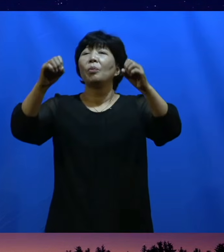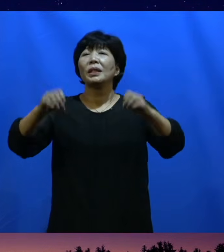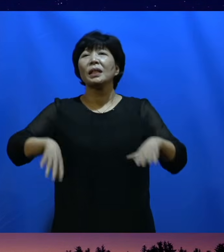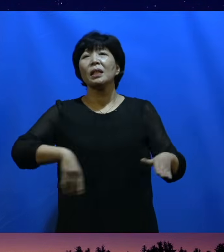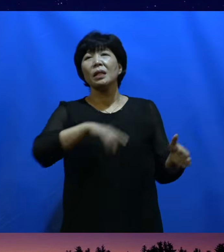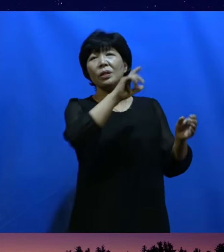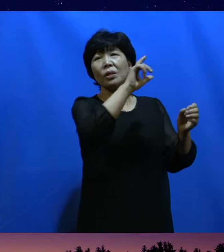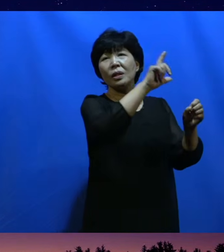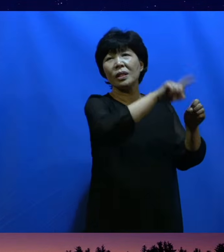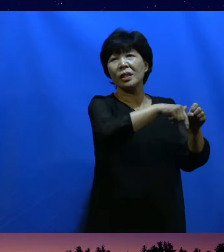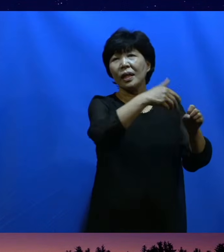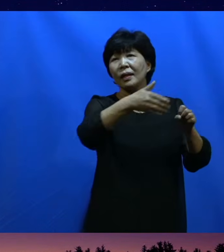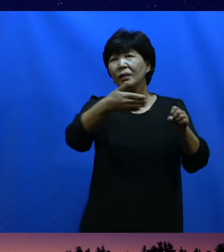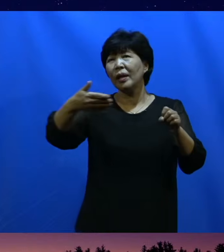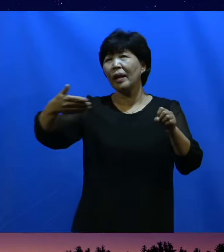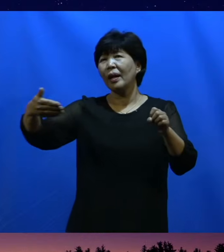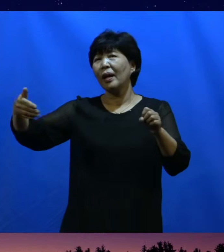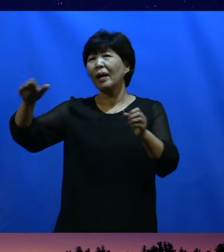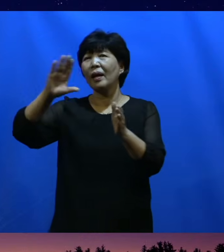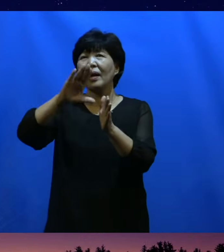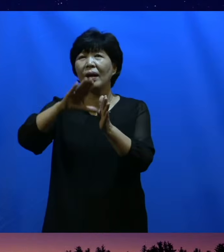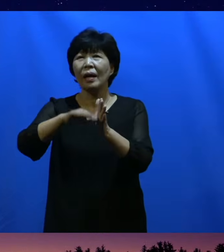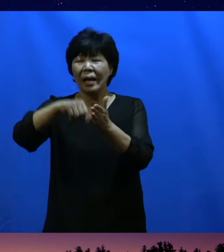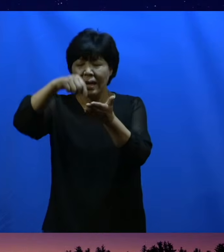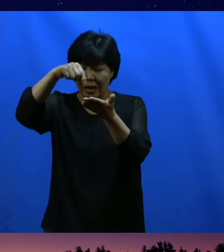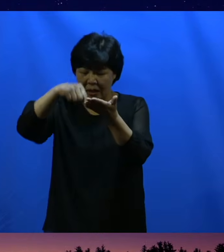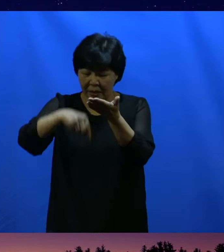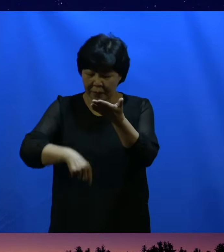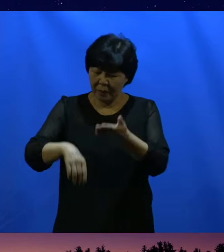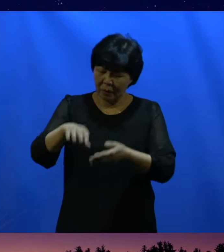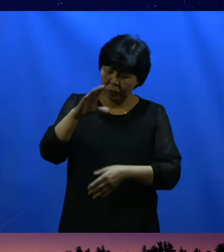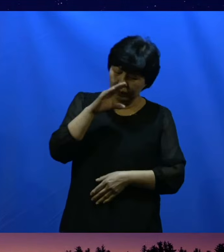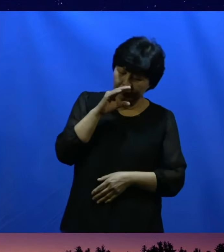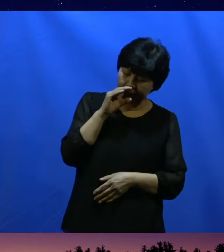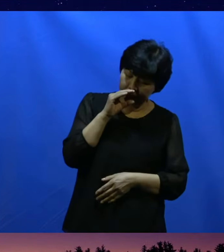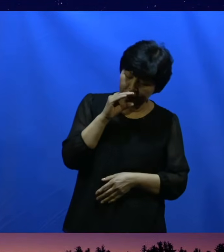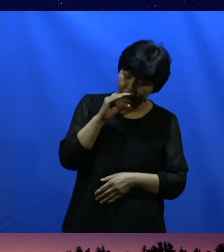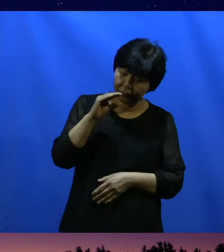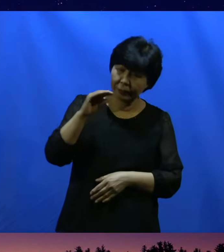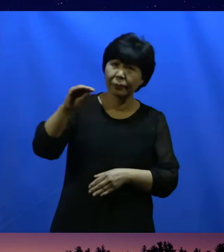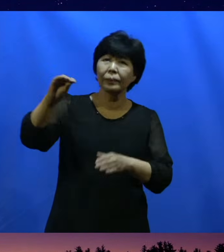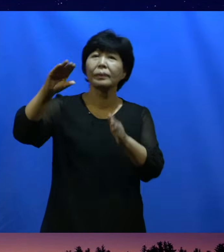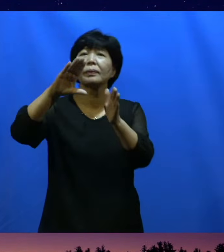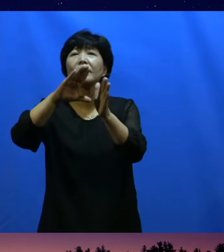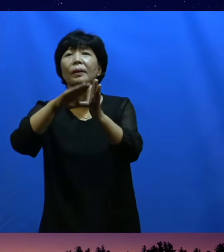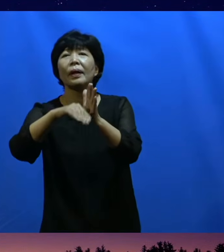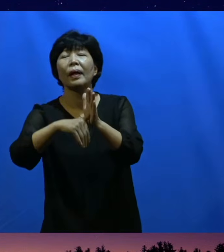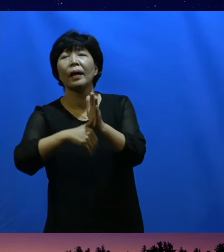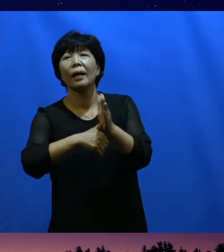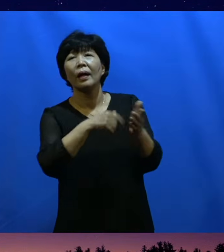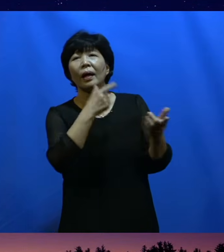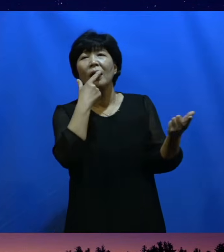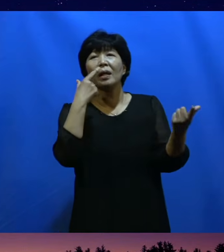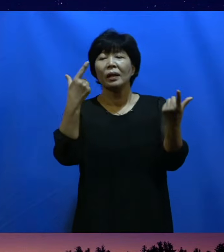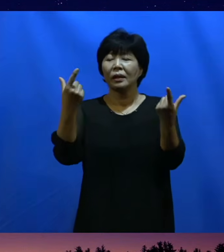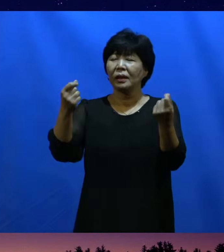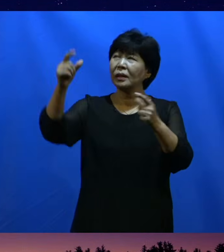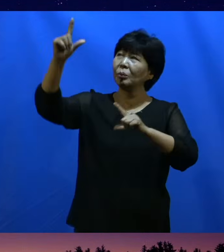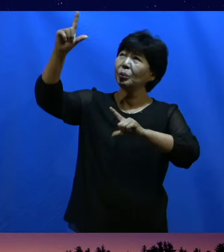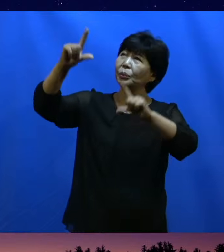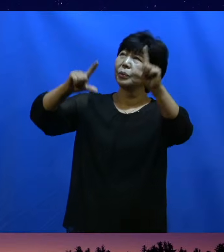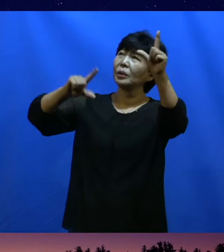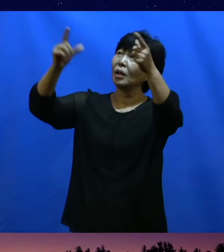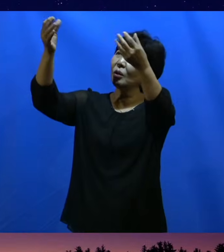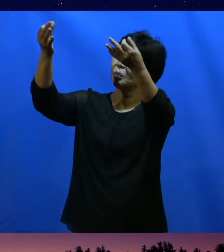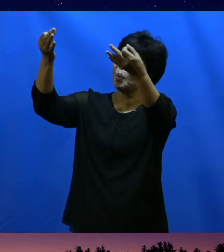허무한 시절 지날 때, 깊은 한숨 내쉴 때,